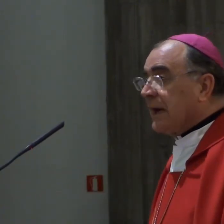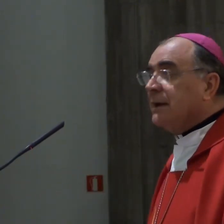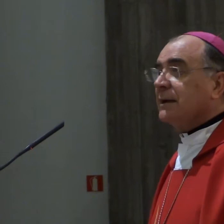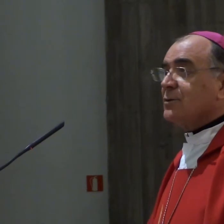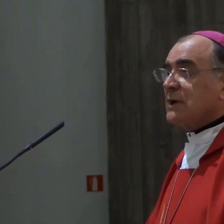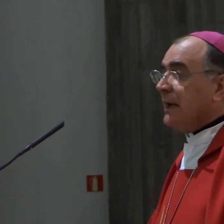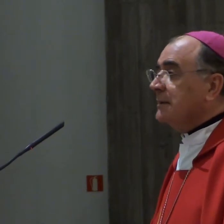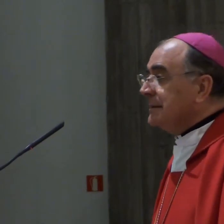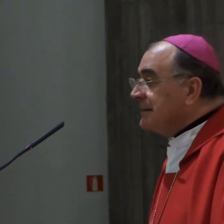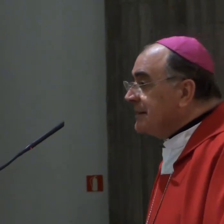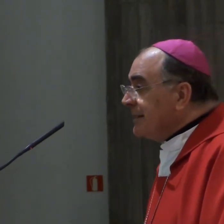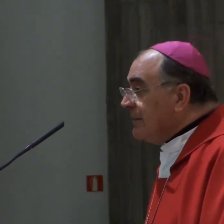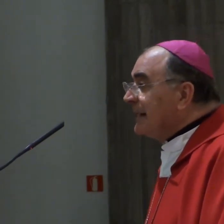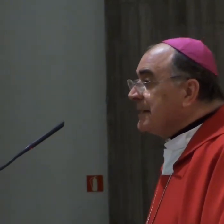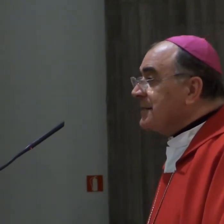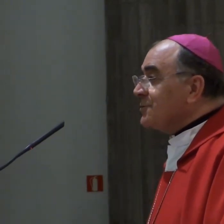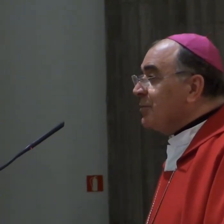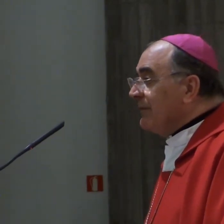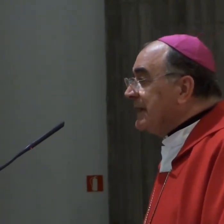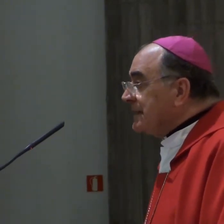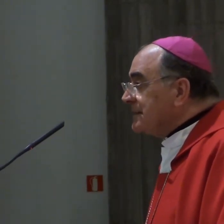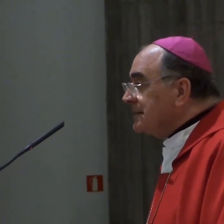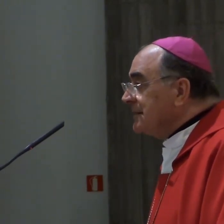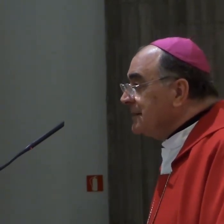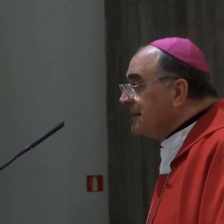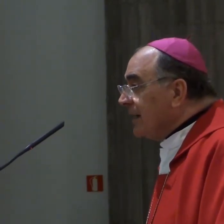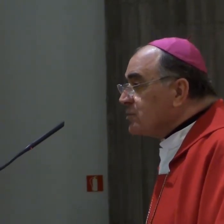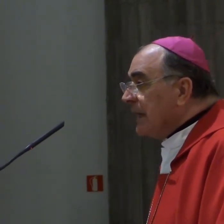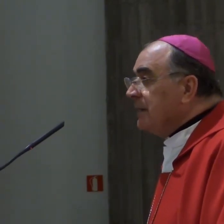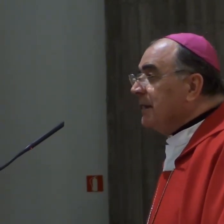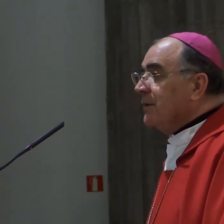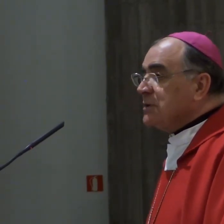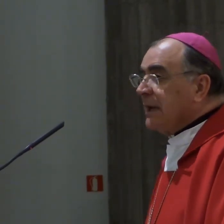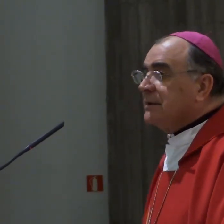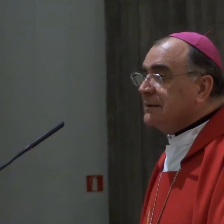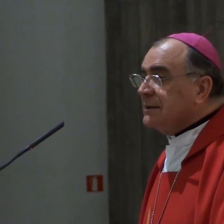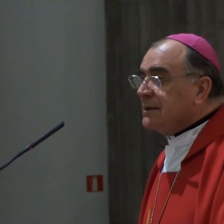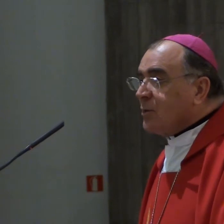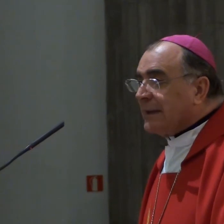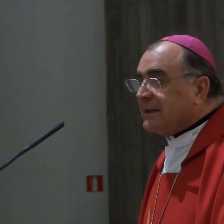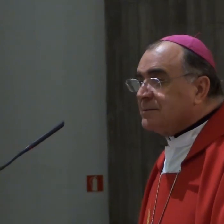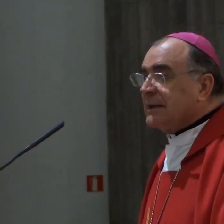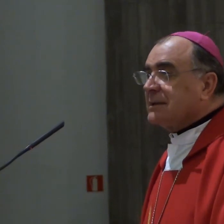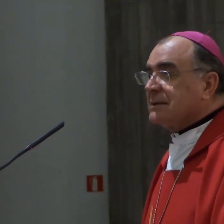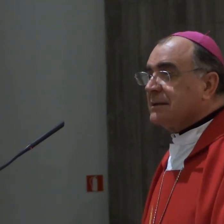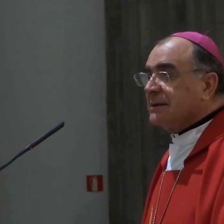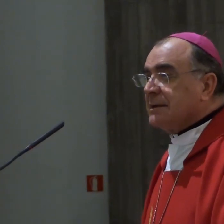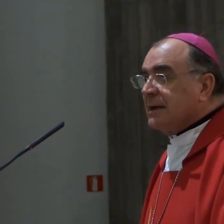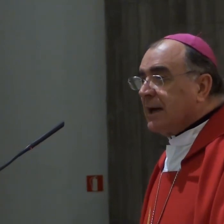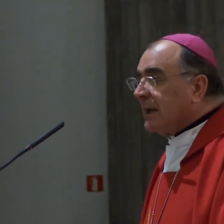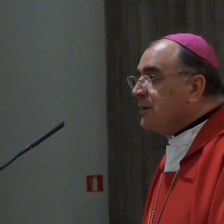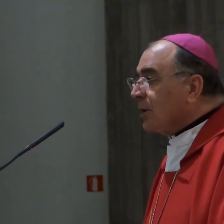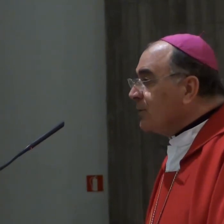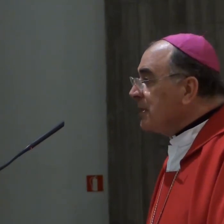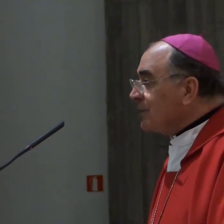Jerusalén Jerusalén que matas a los profetas Jerusalén Cuántas veces